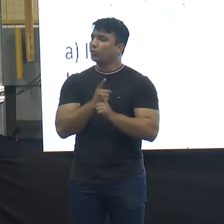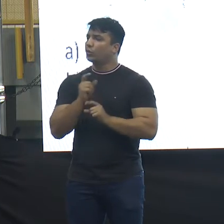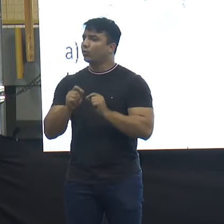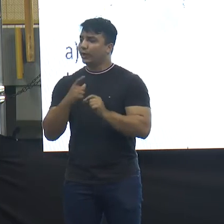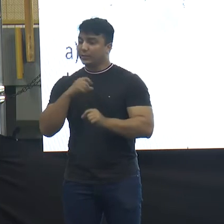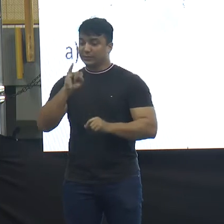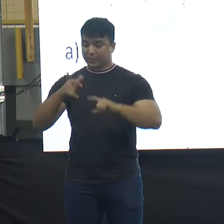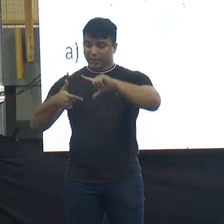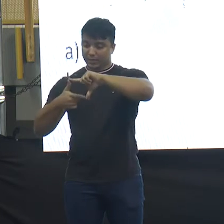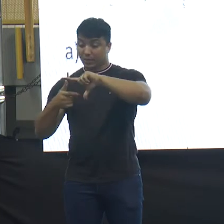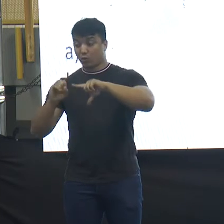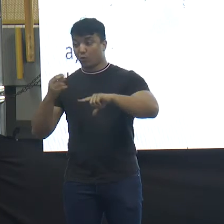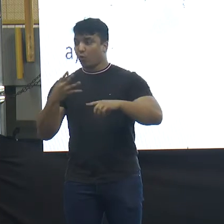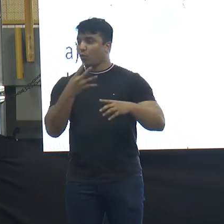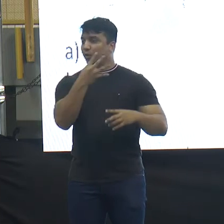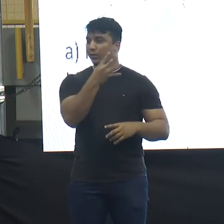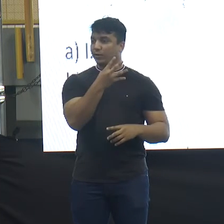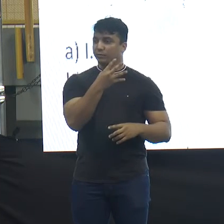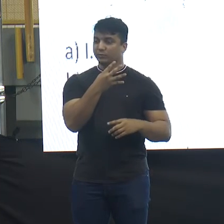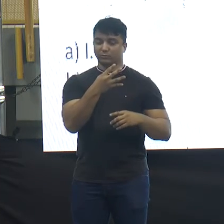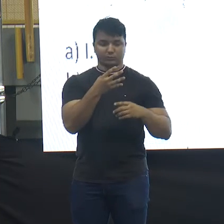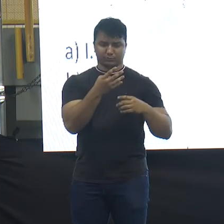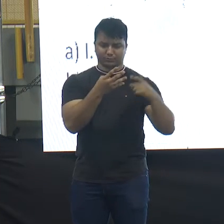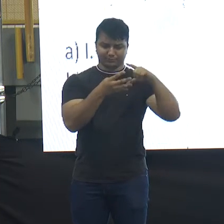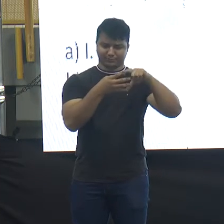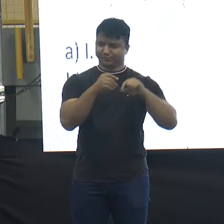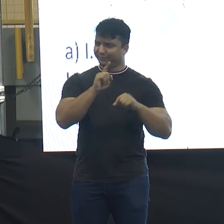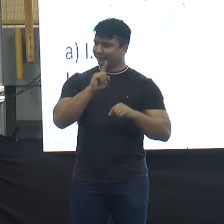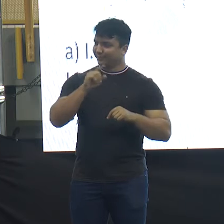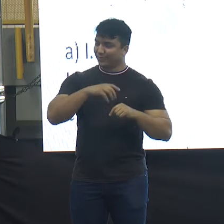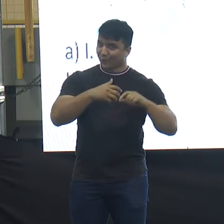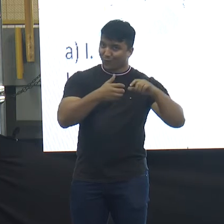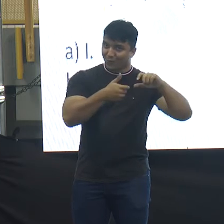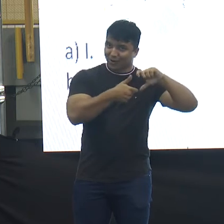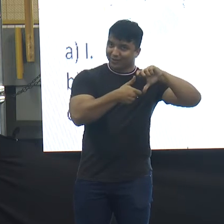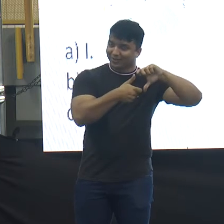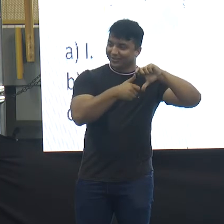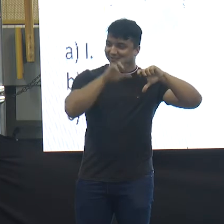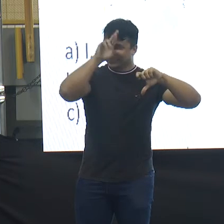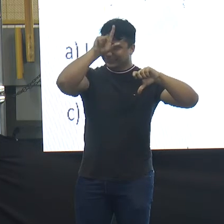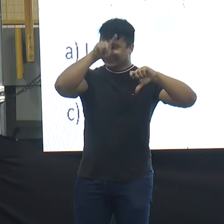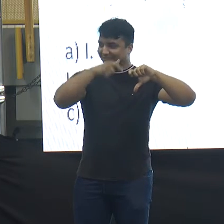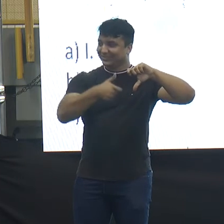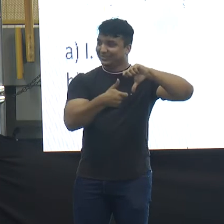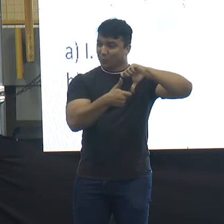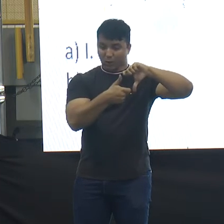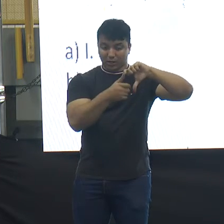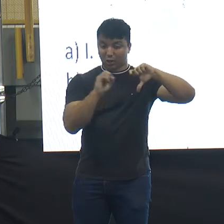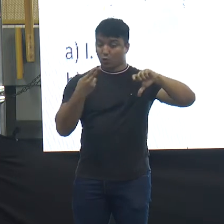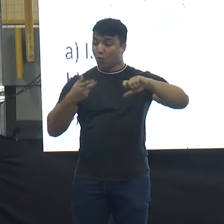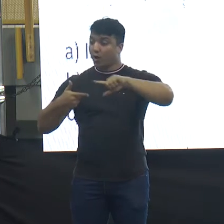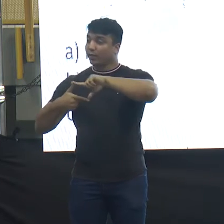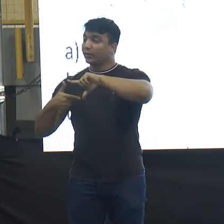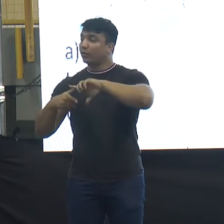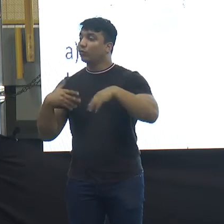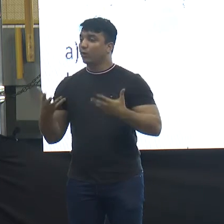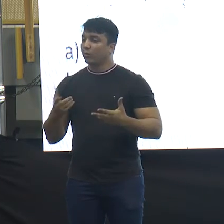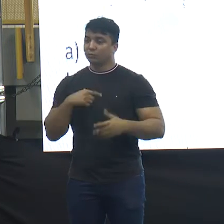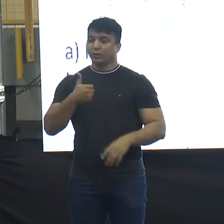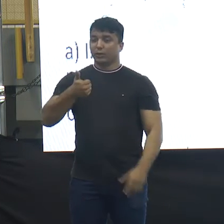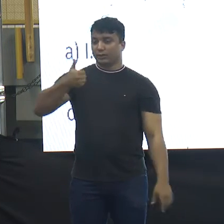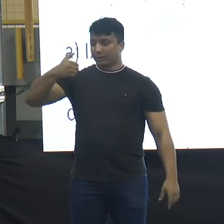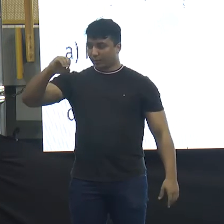é um retângulo ou um quadrado. E é um retângulo porque são 200 metros quadrados. Então, as medidas da casa, 10